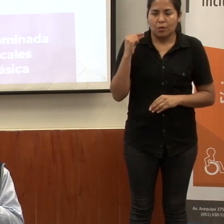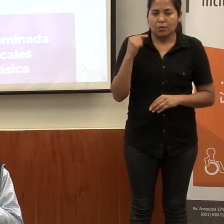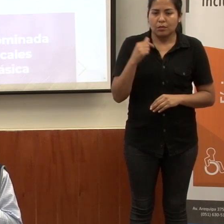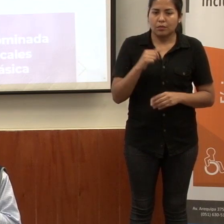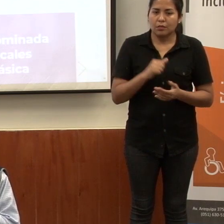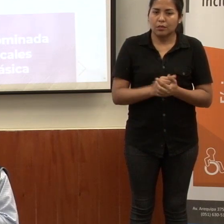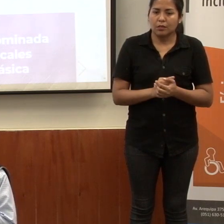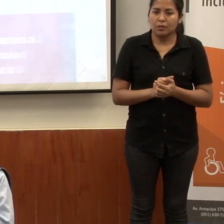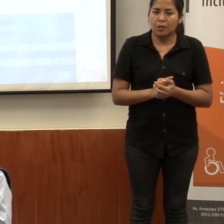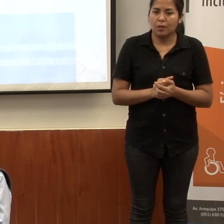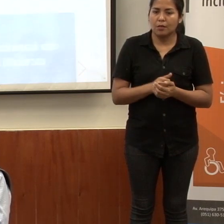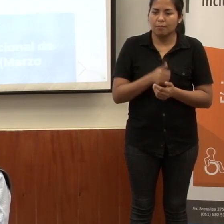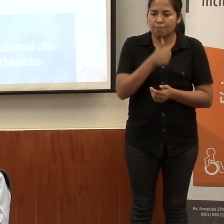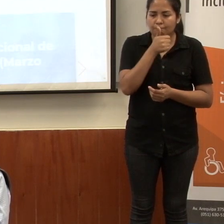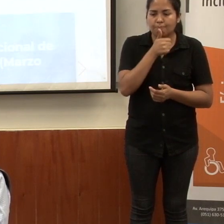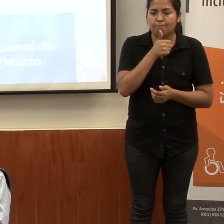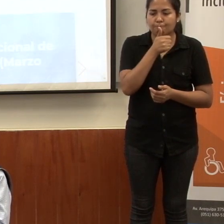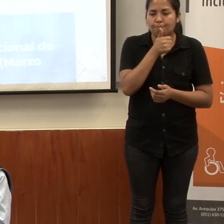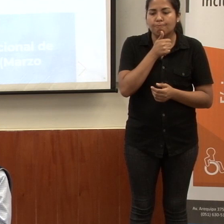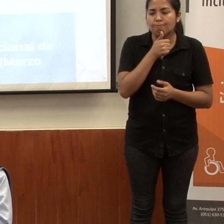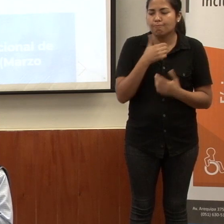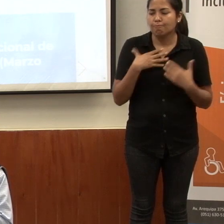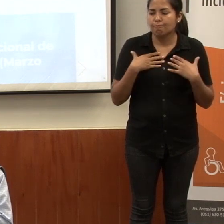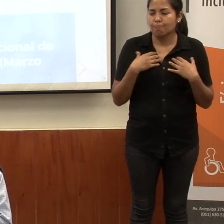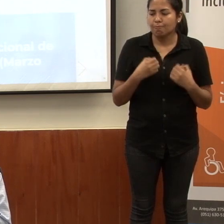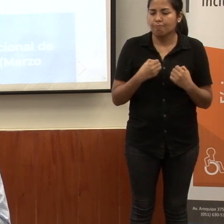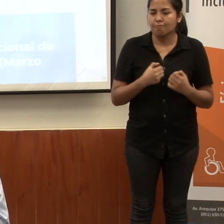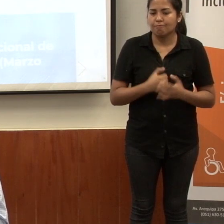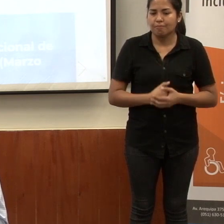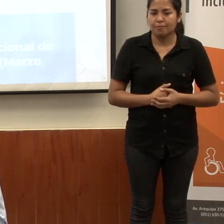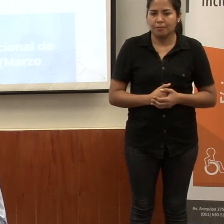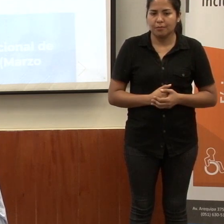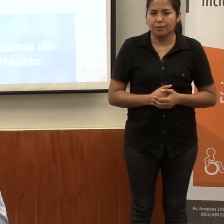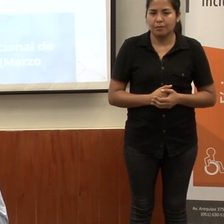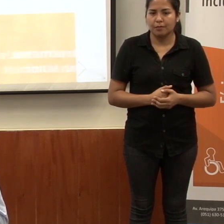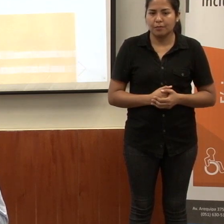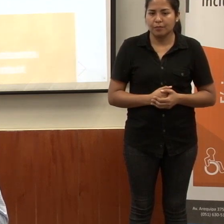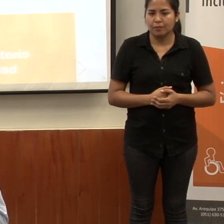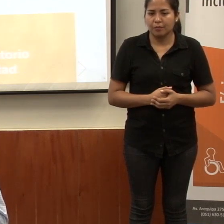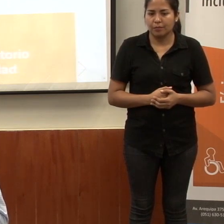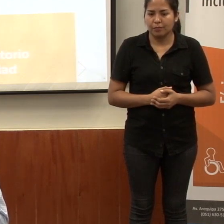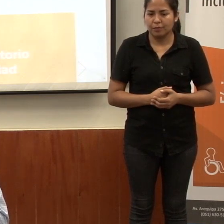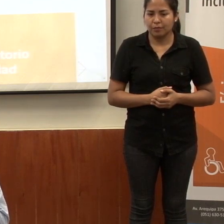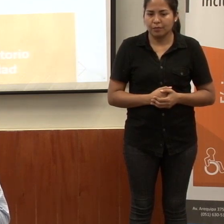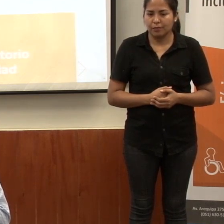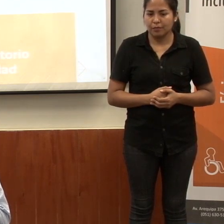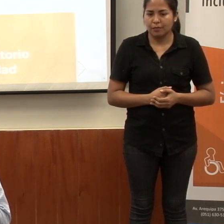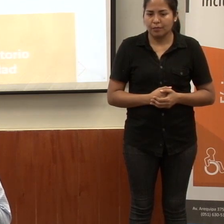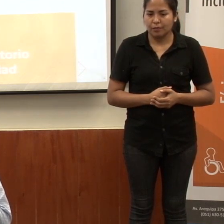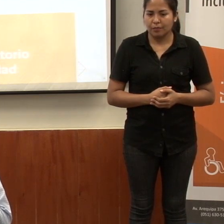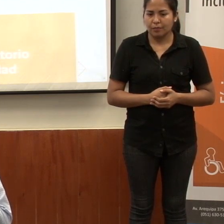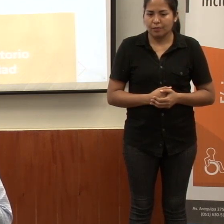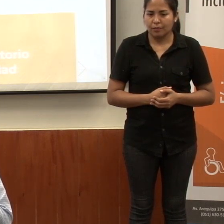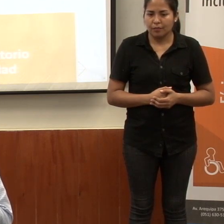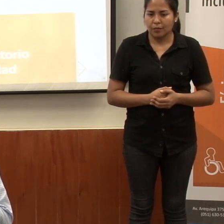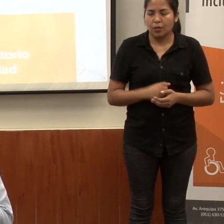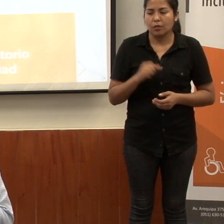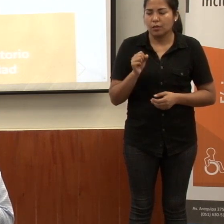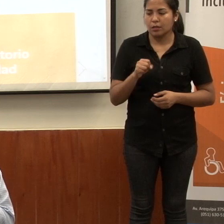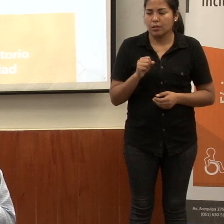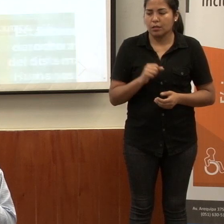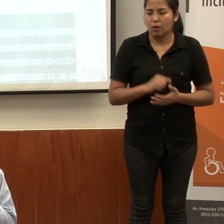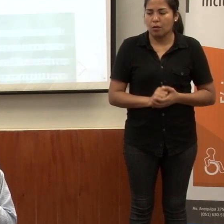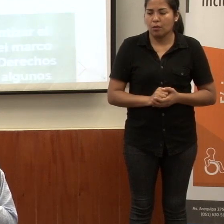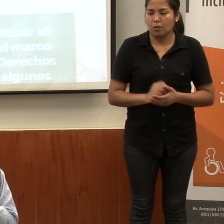no he tenido que aguantar mi velocidad de movimiento, pero sí, voy a ir con ellos. Entonces, yo creo que sí, o si no,